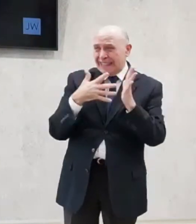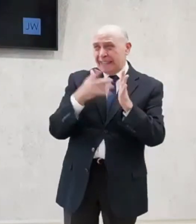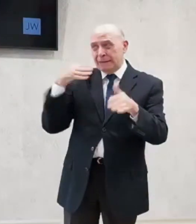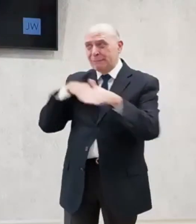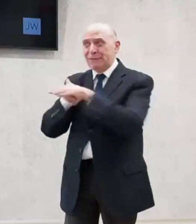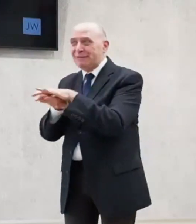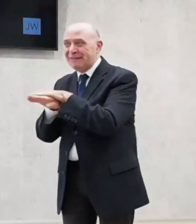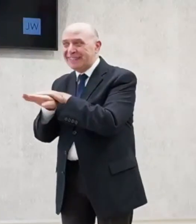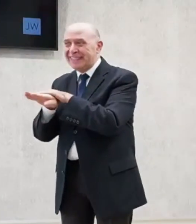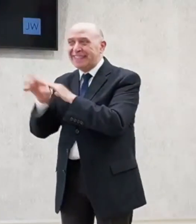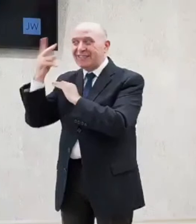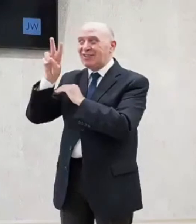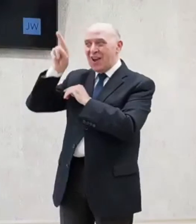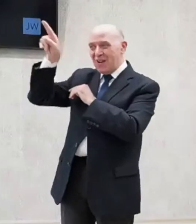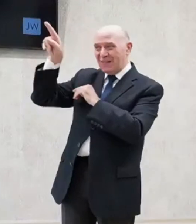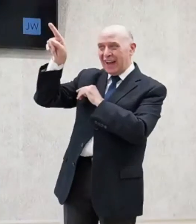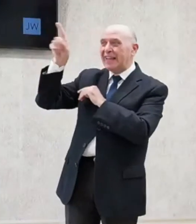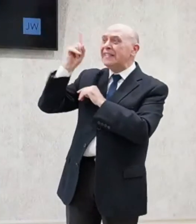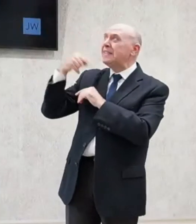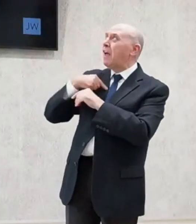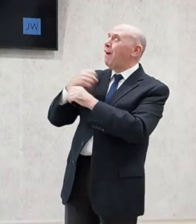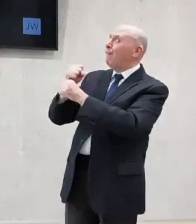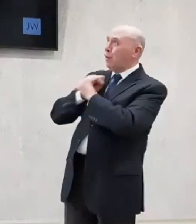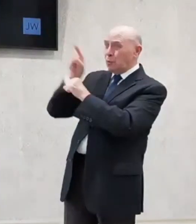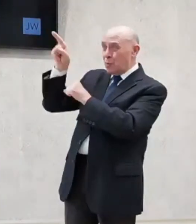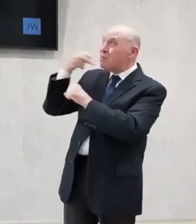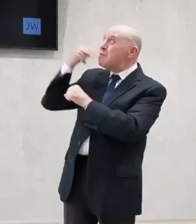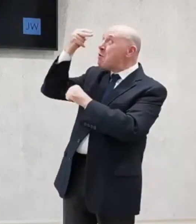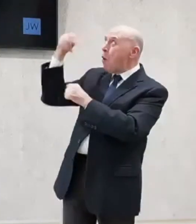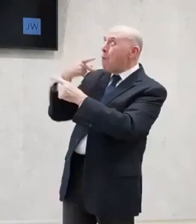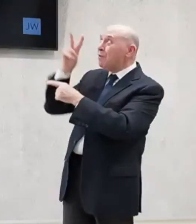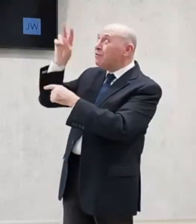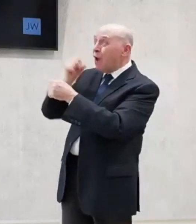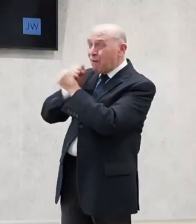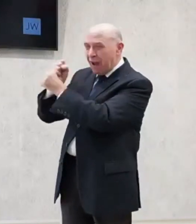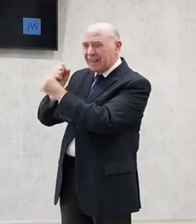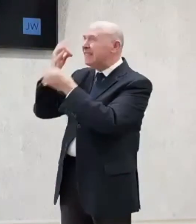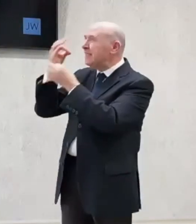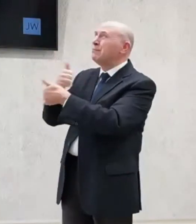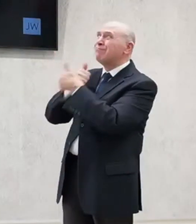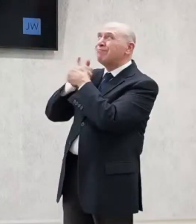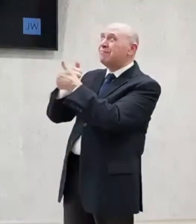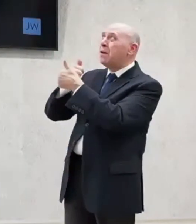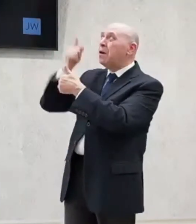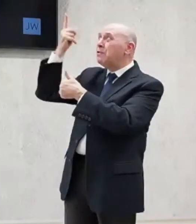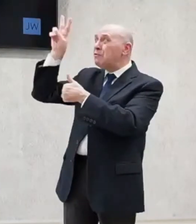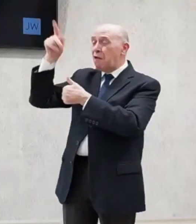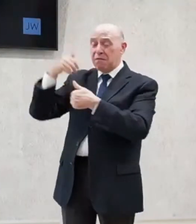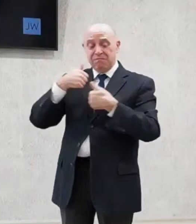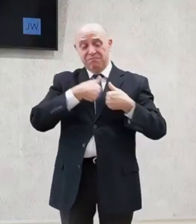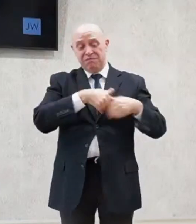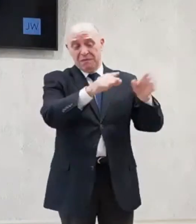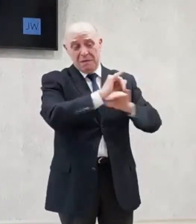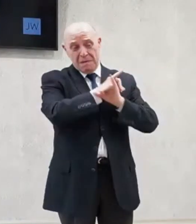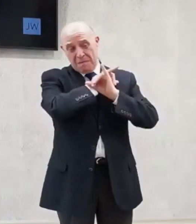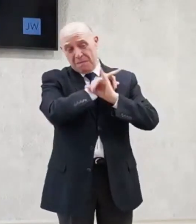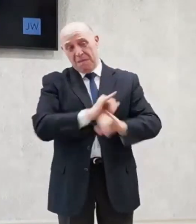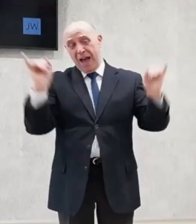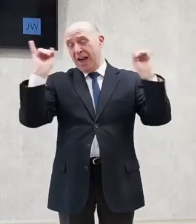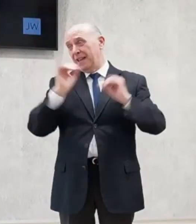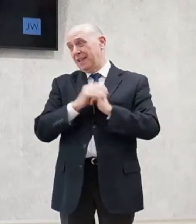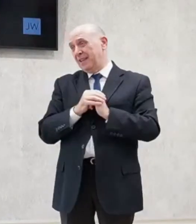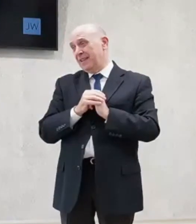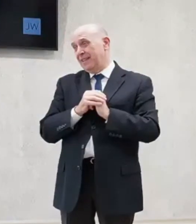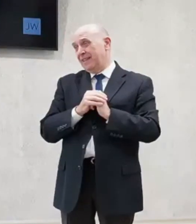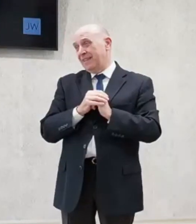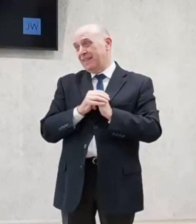confideranno in te o Geova non abbandonerà mai quelli che ti ricercano che parole meravigliose